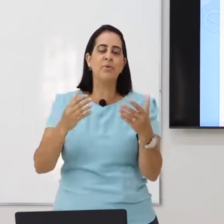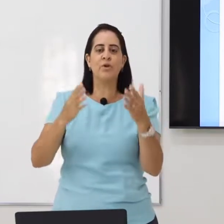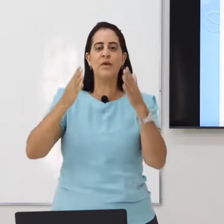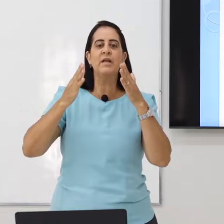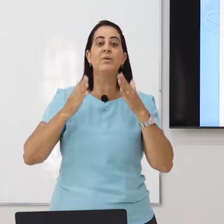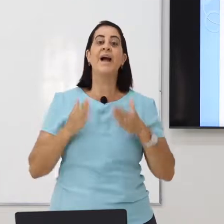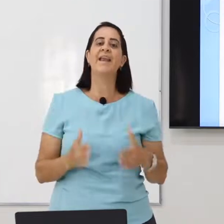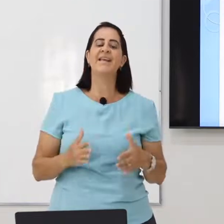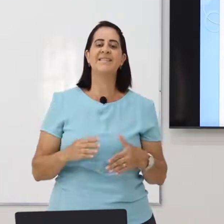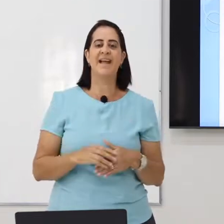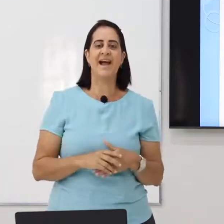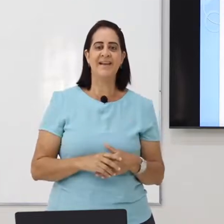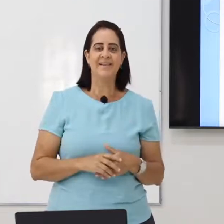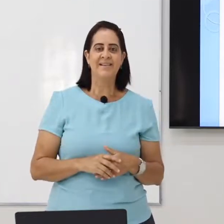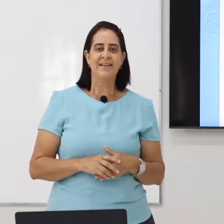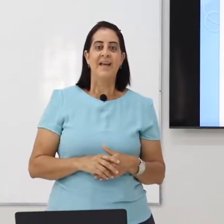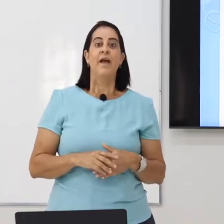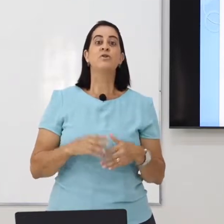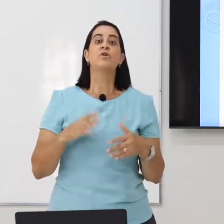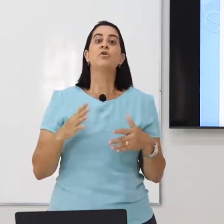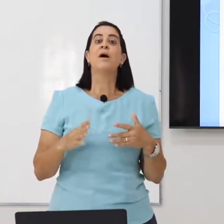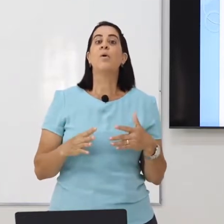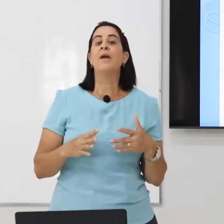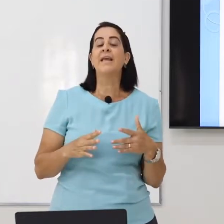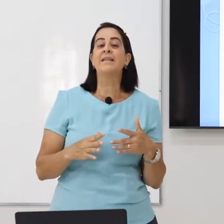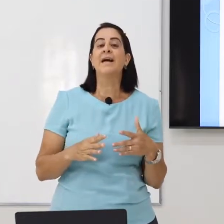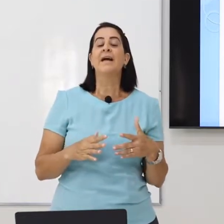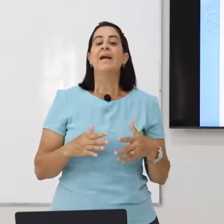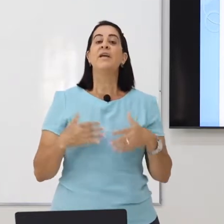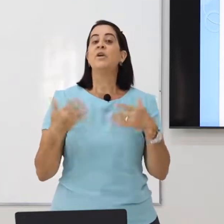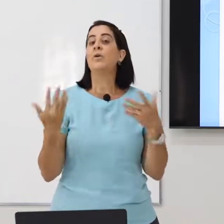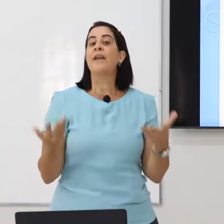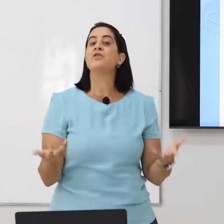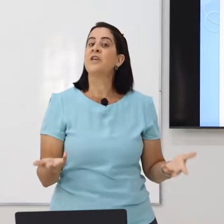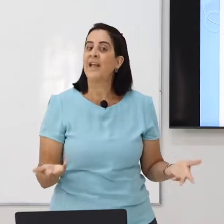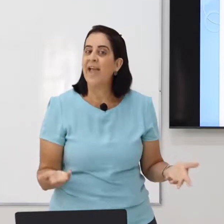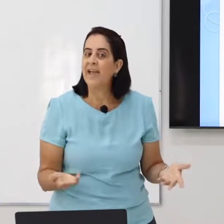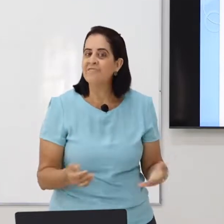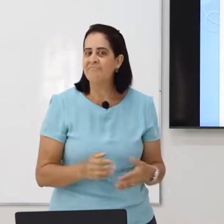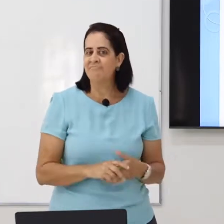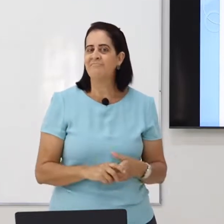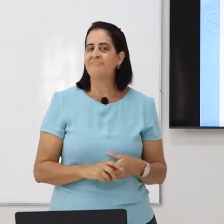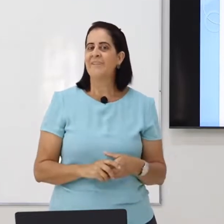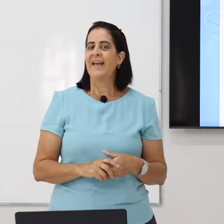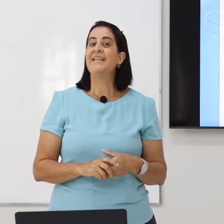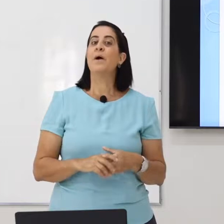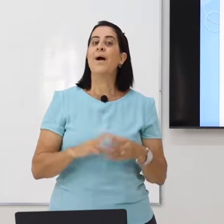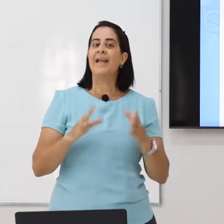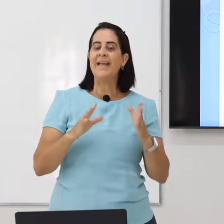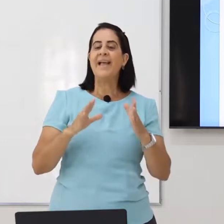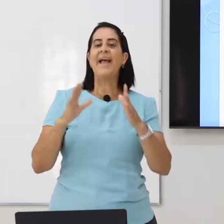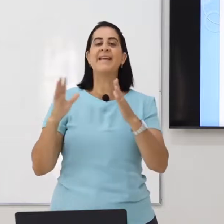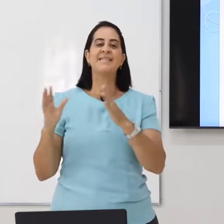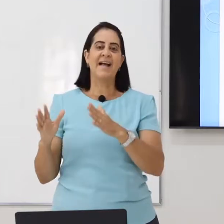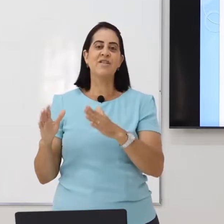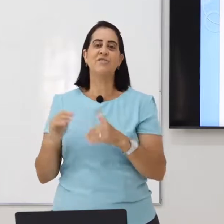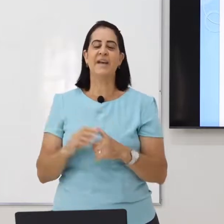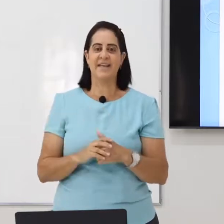poltrona? Em que lugar ela está? Eu estou numa corrida? Em que lugar eu cheguei? Então aí é que está a